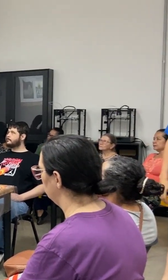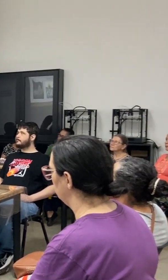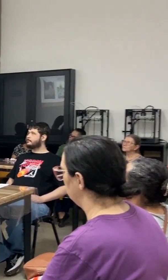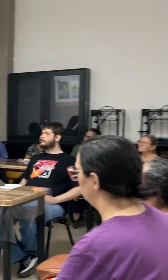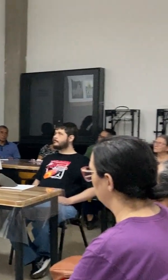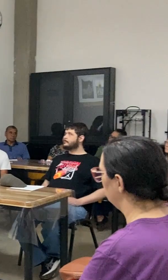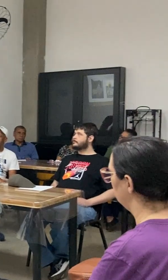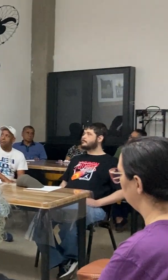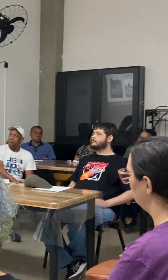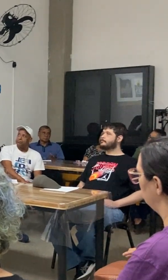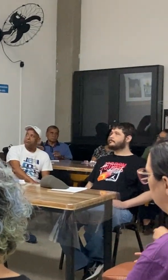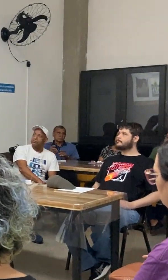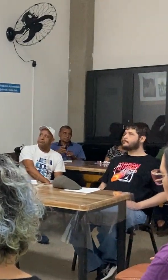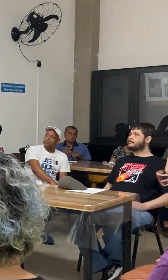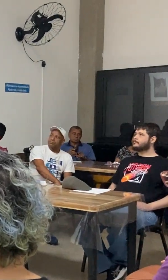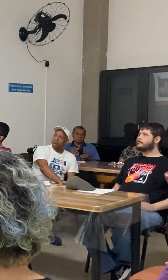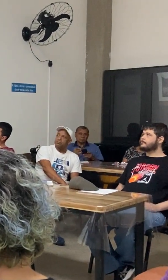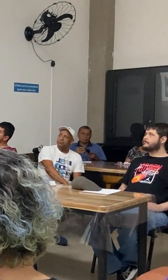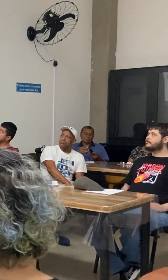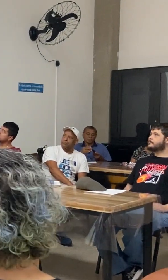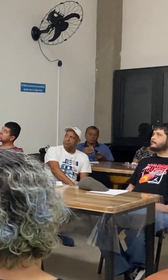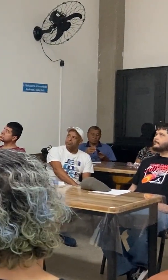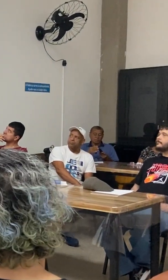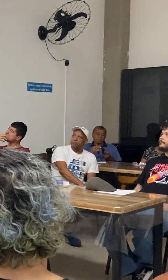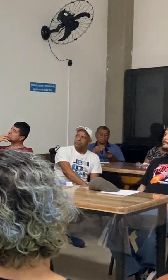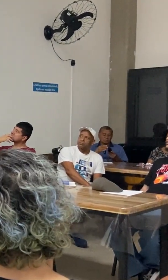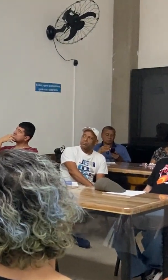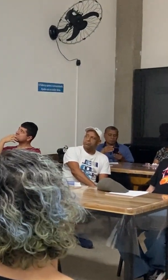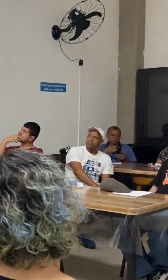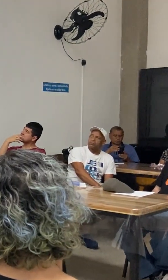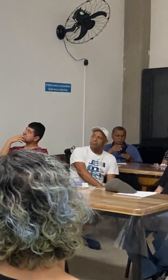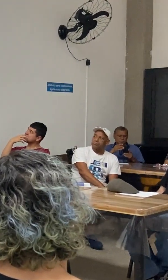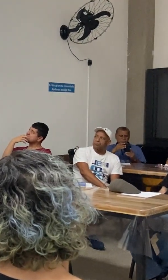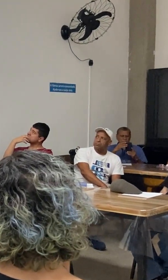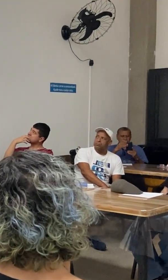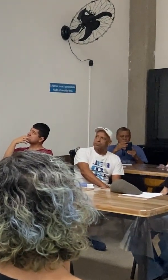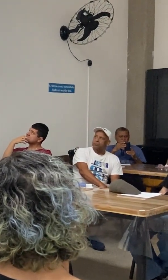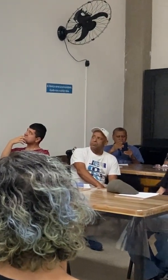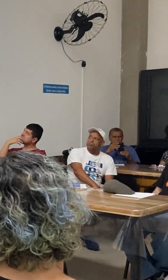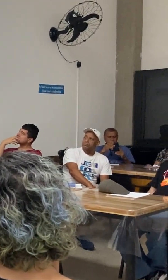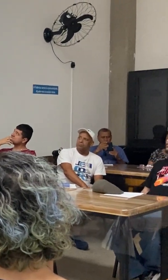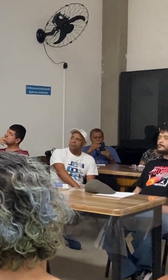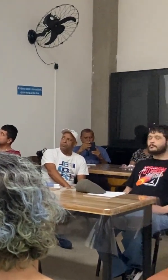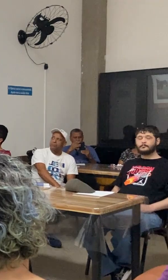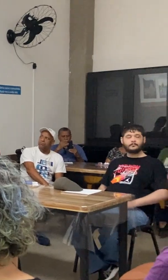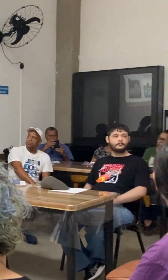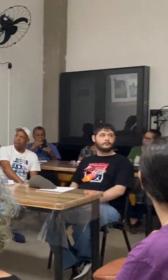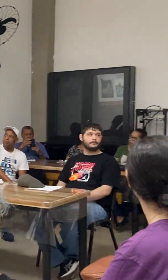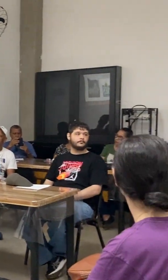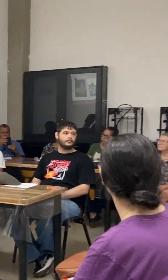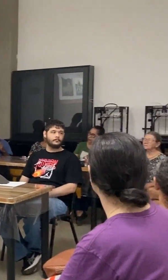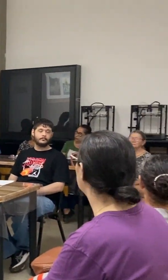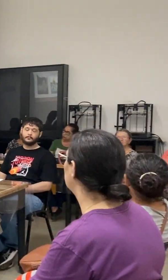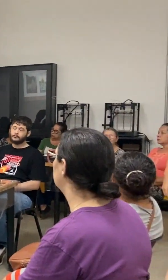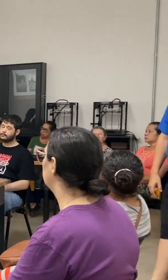Rio de Janeiro até hoje tem atividades, inclusive tem cursos superiores de educação bilíngue, pedagogia bilíngue, é muito legal,